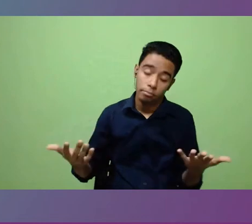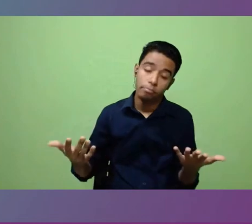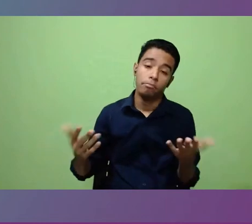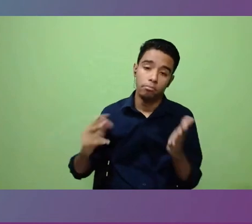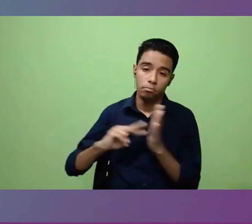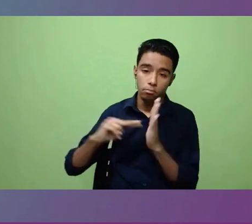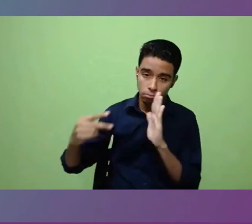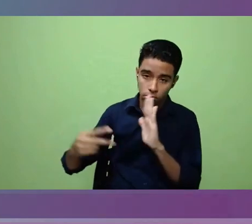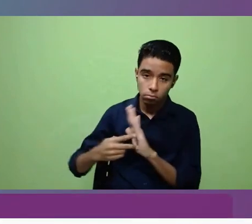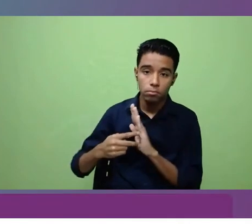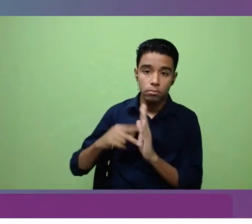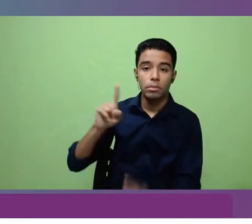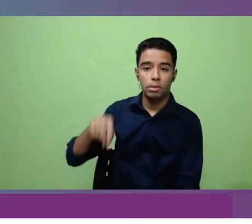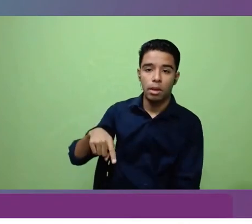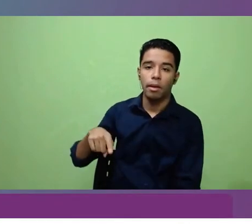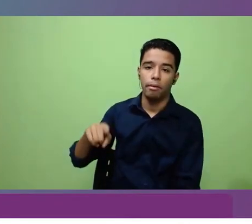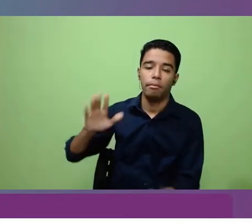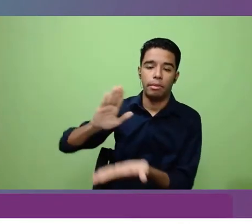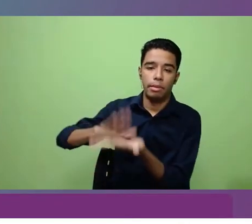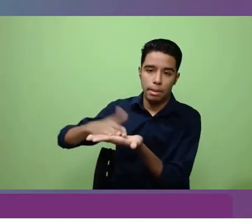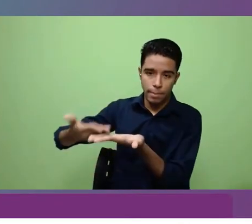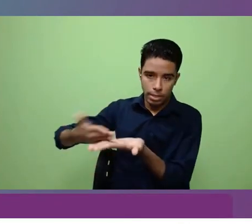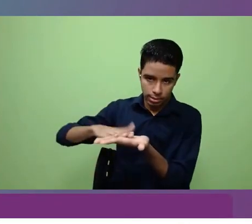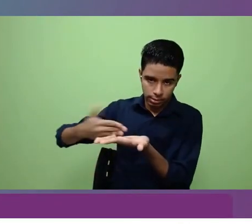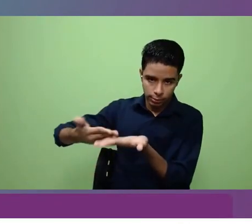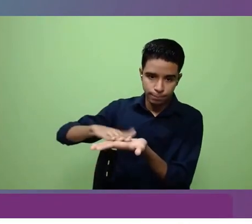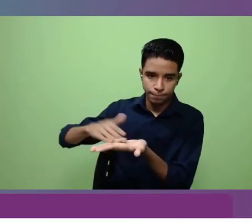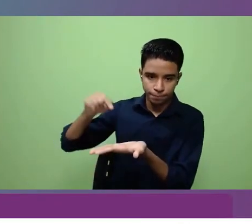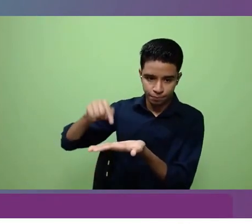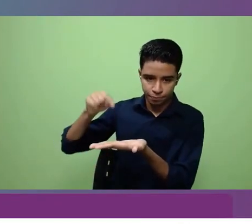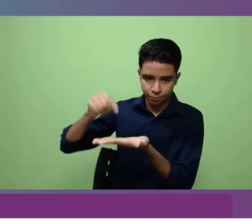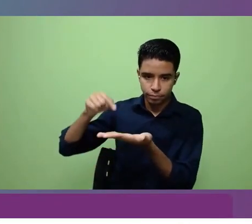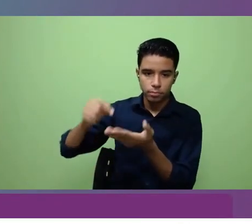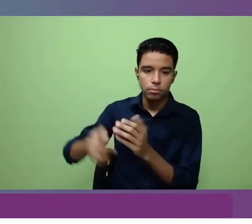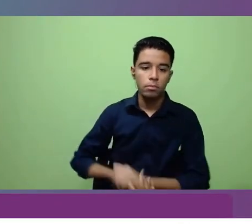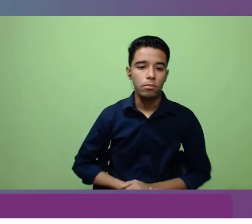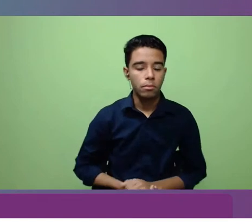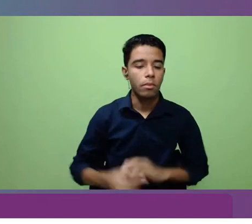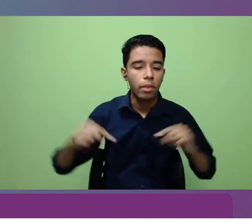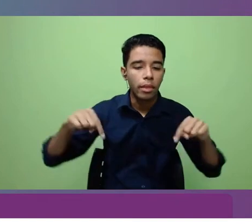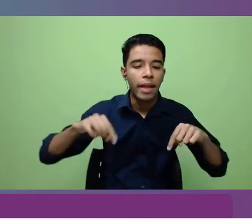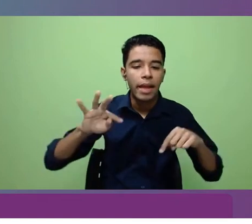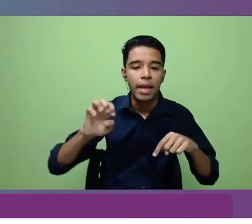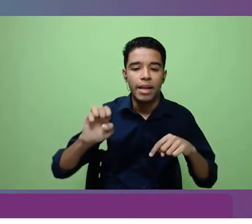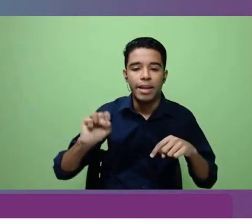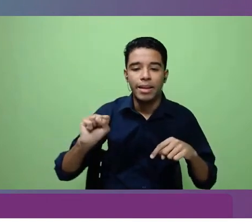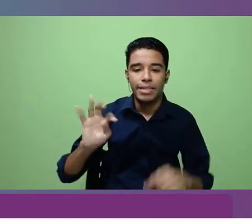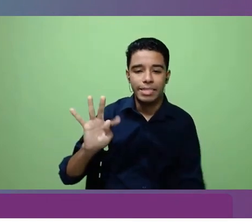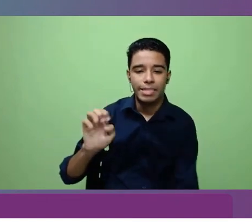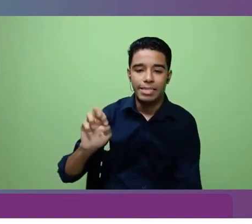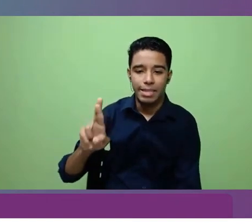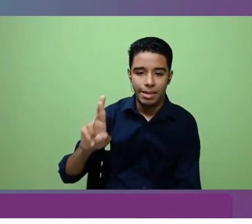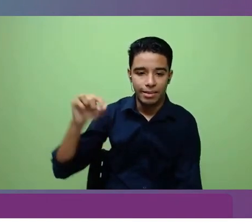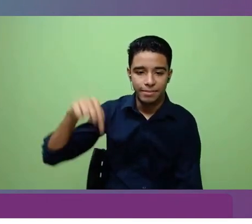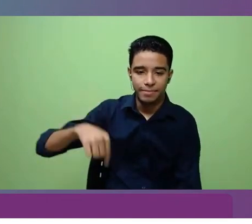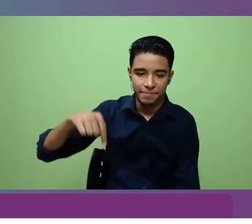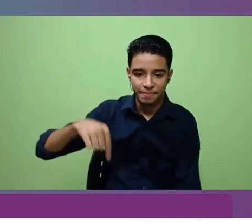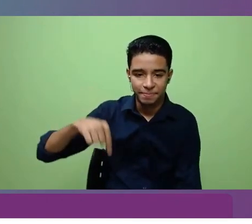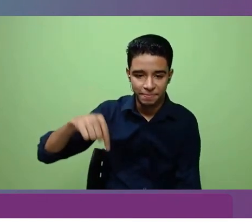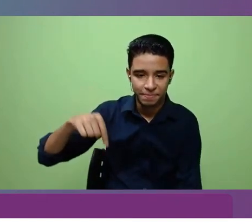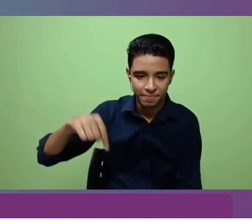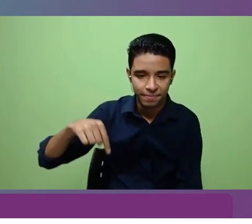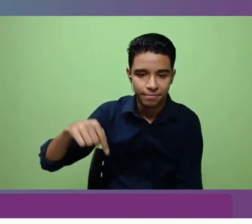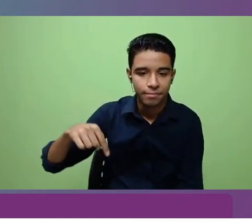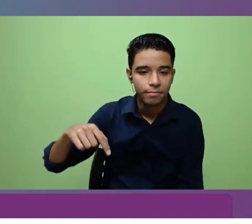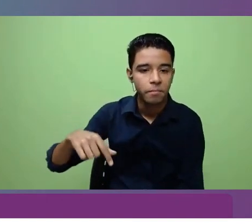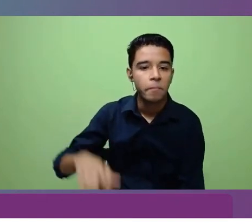de interpretação. Temos aqui a Esther Fidelis. Um dos textos da Esther Fidelis